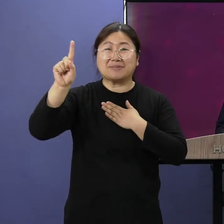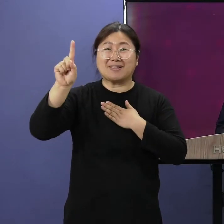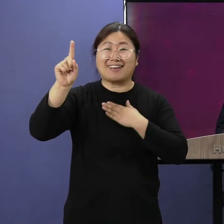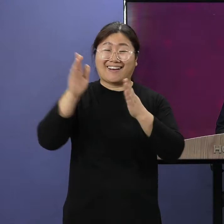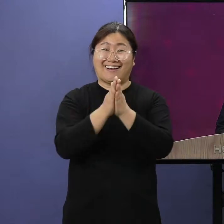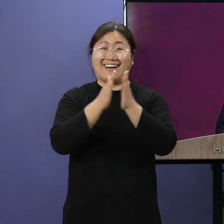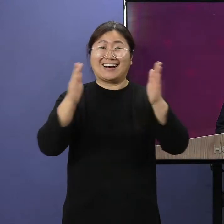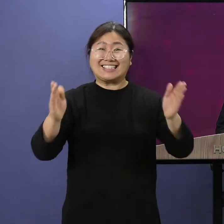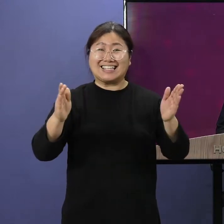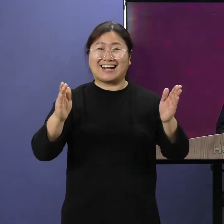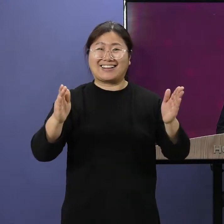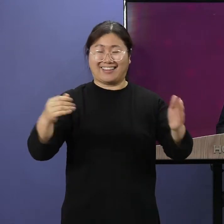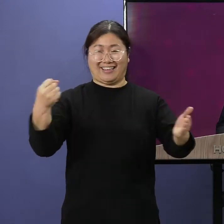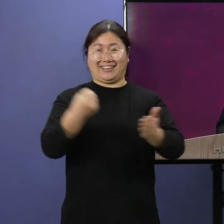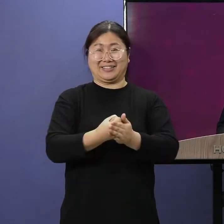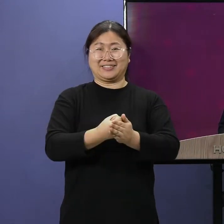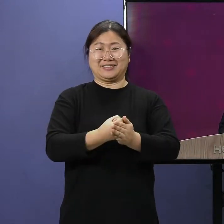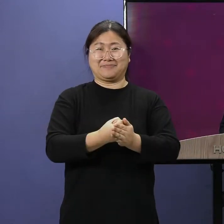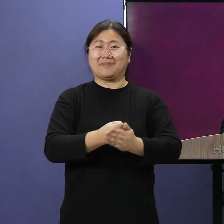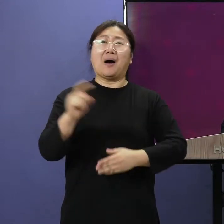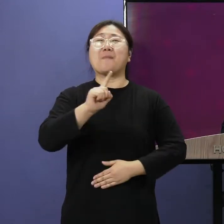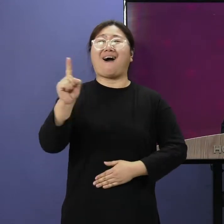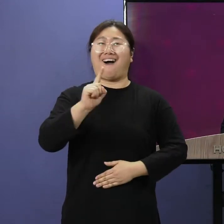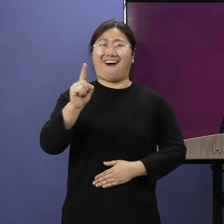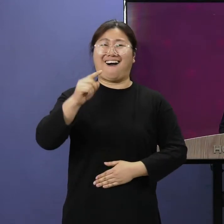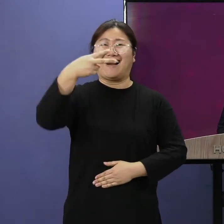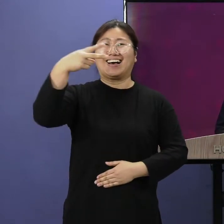바와 같이 실패하였습니다.